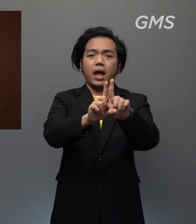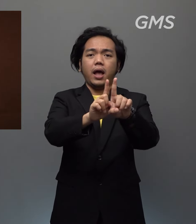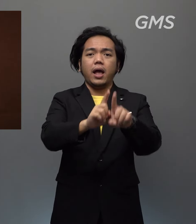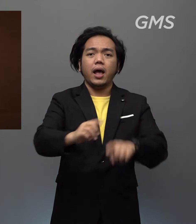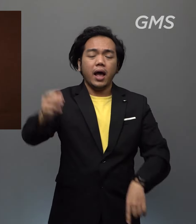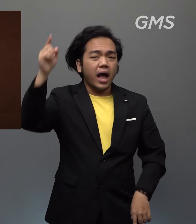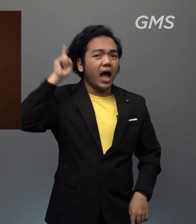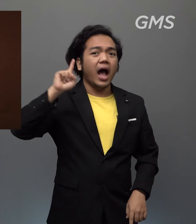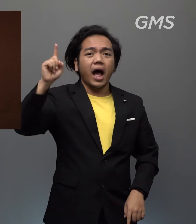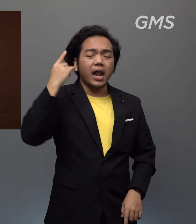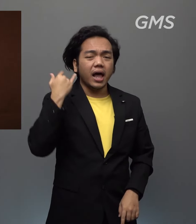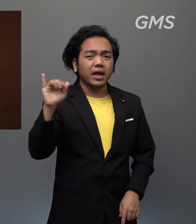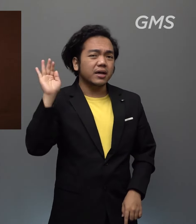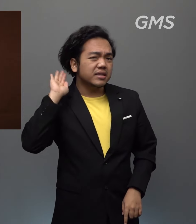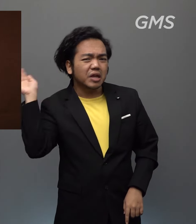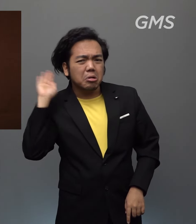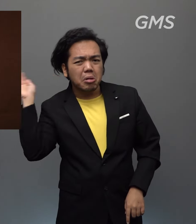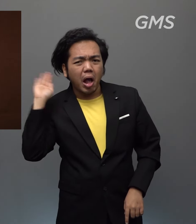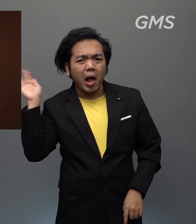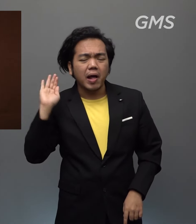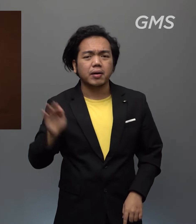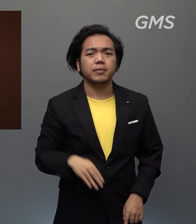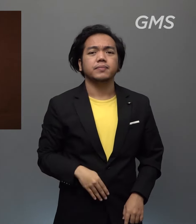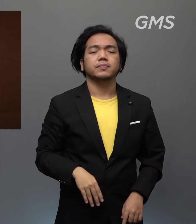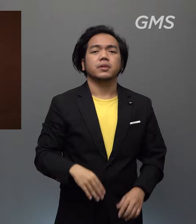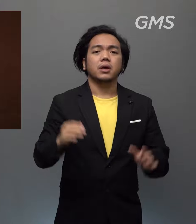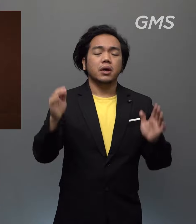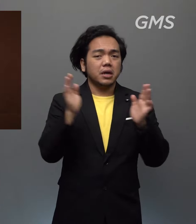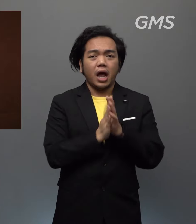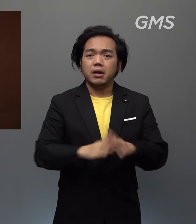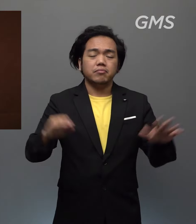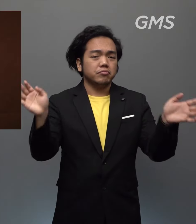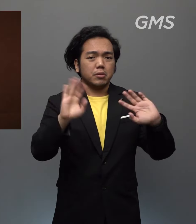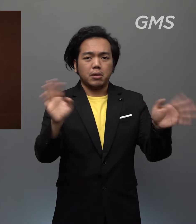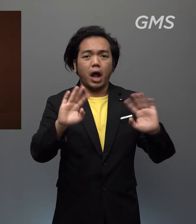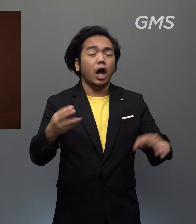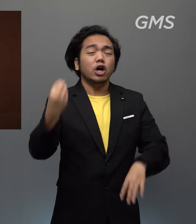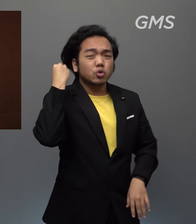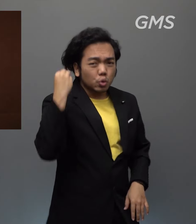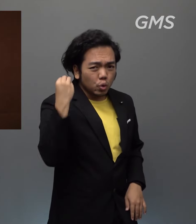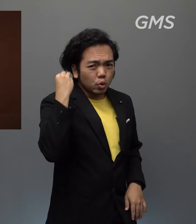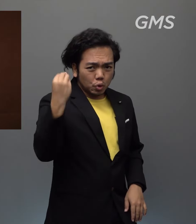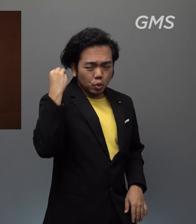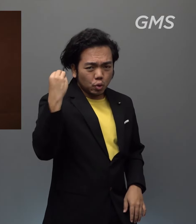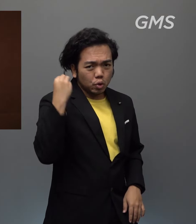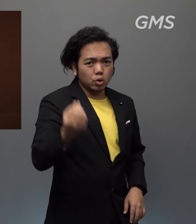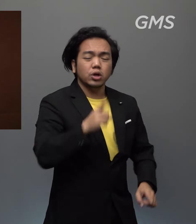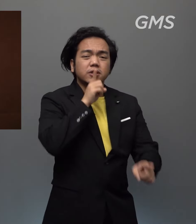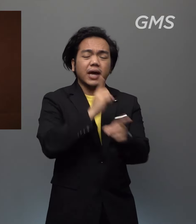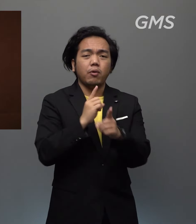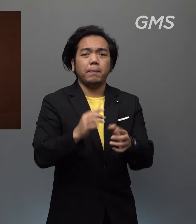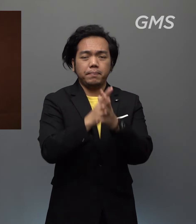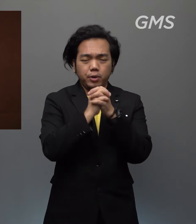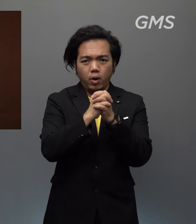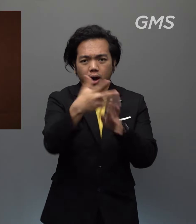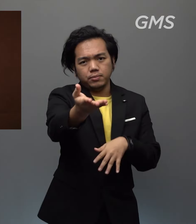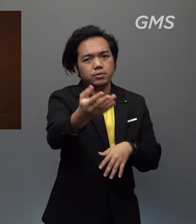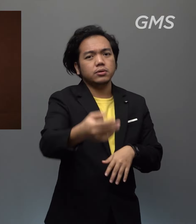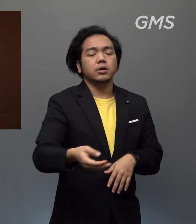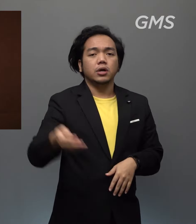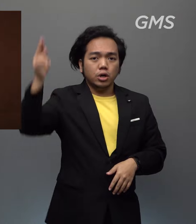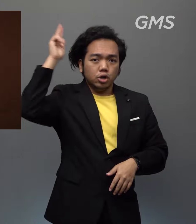kita. Dan Allah yang tidak berlambat-lambat untuk menolong hidupmu, menjawab doamu. Menggandeng